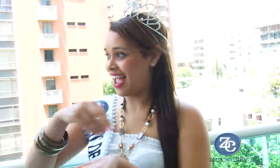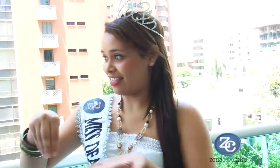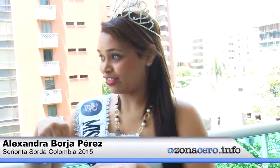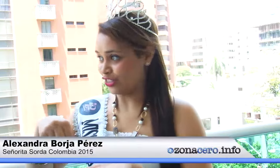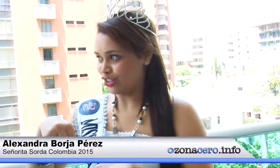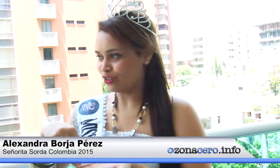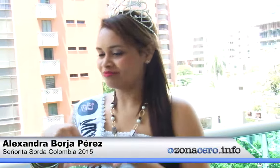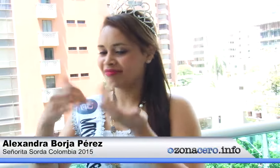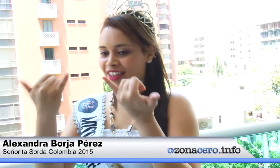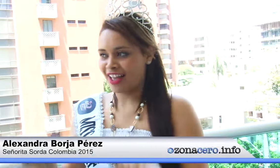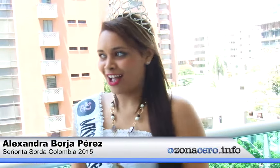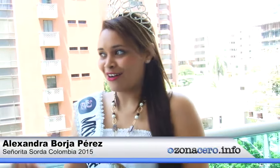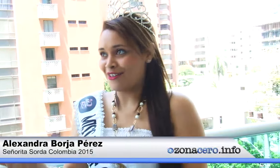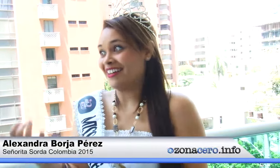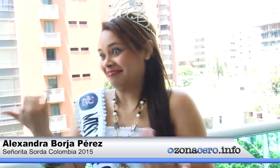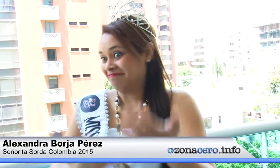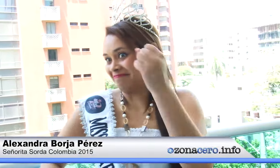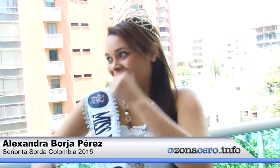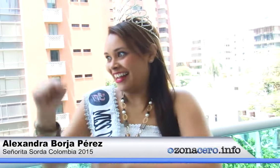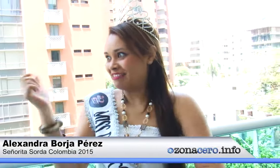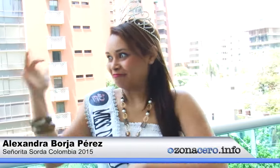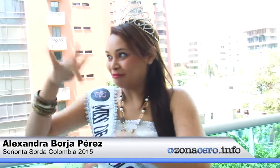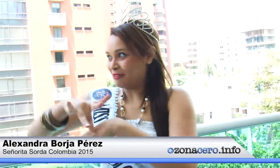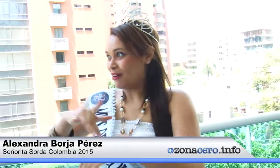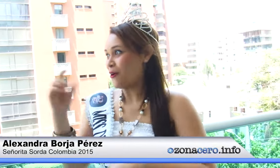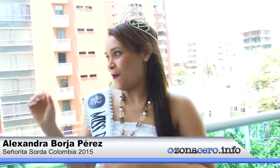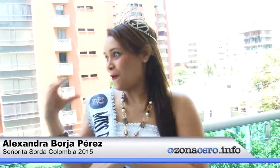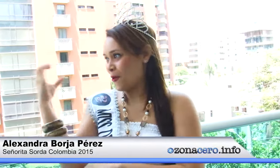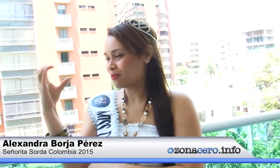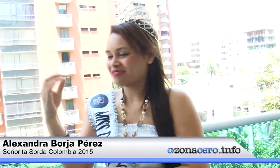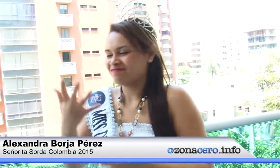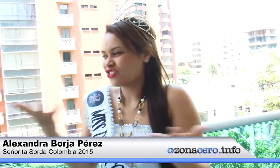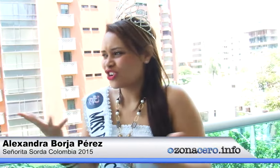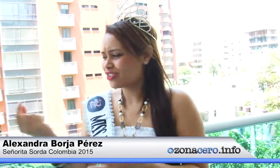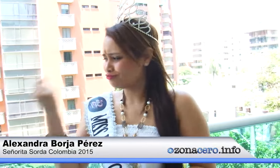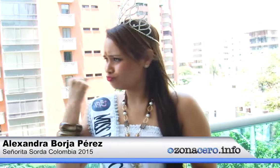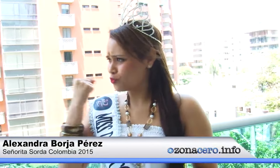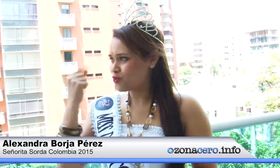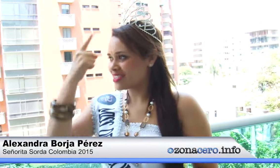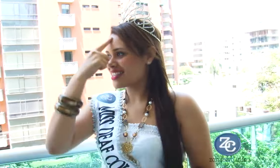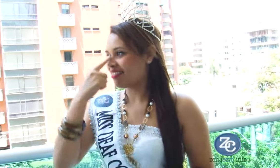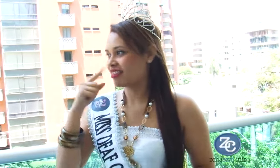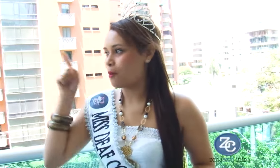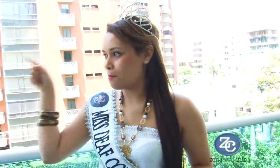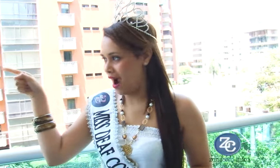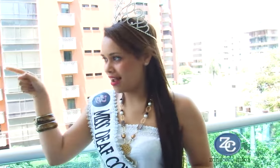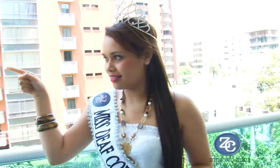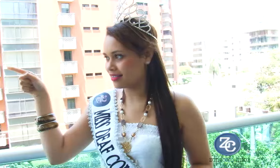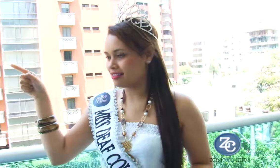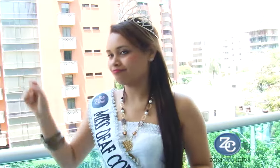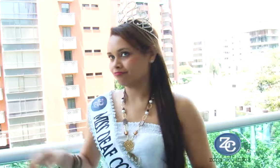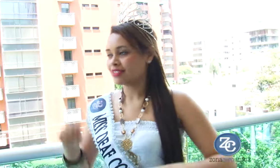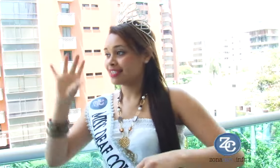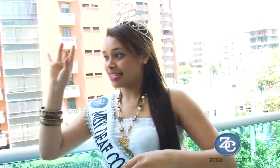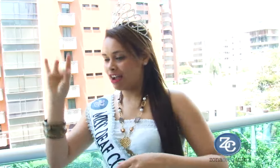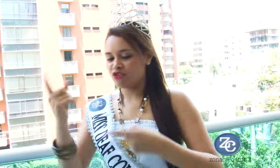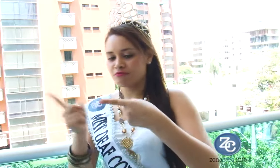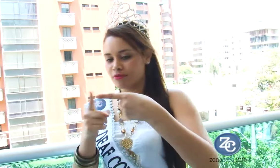Sí, claro, yo soy la representante del Atlántico, gané y fue en un evento que se realizó en Santa